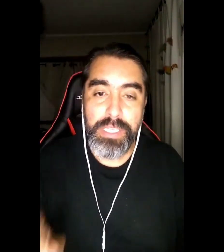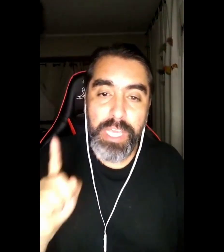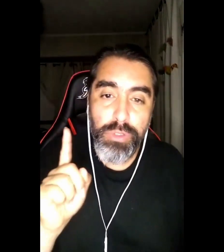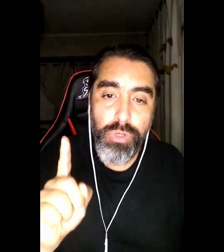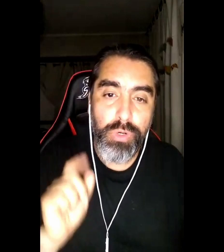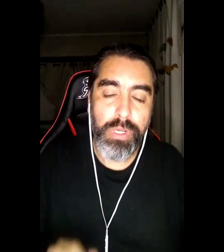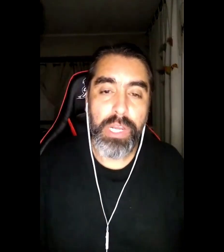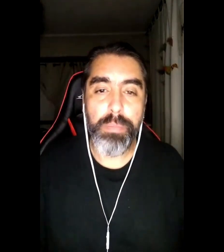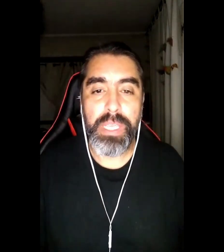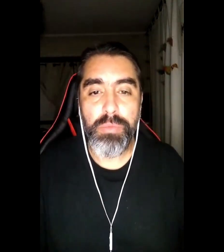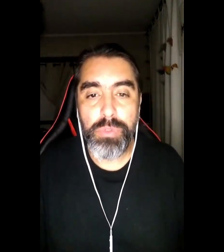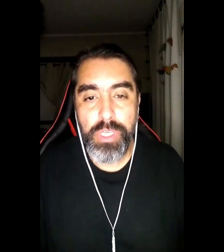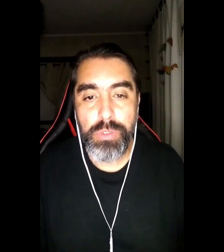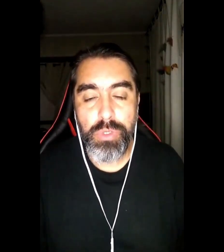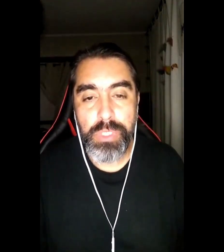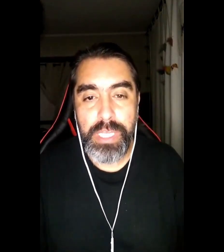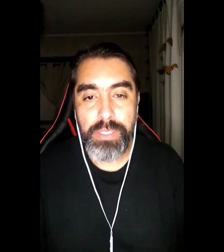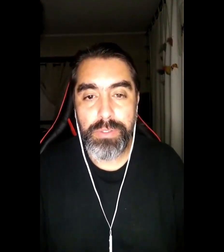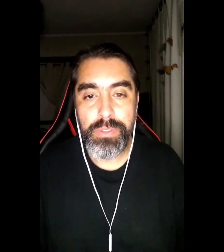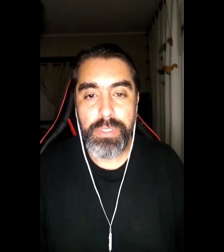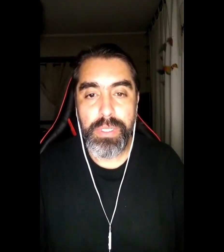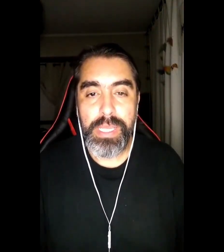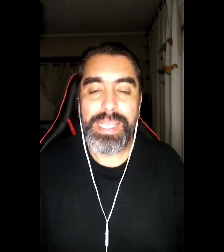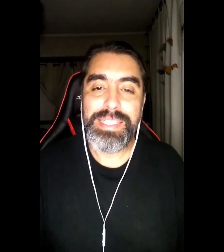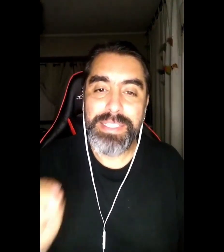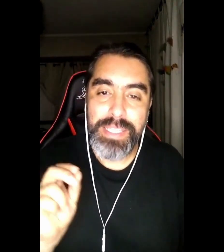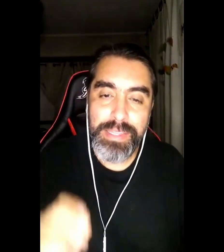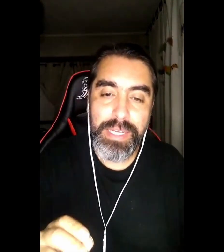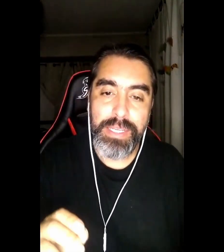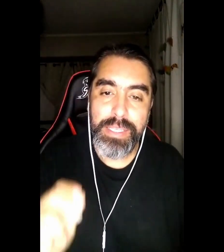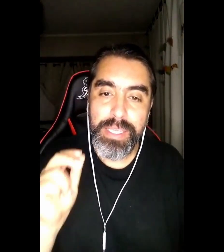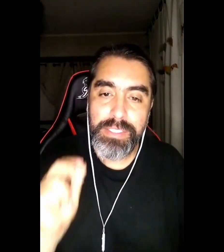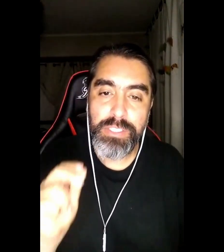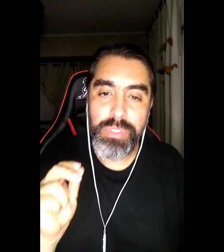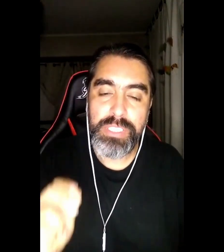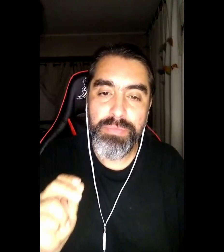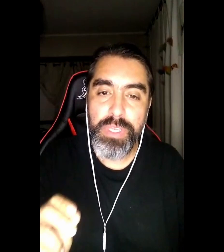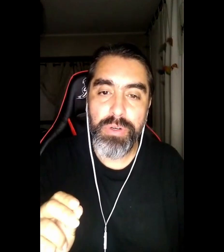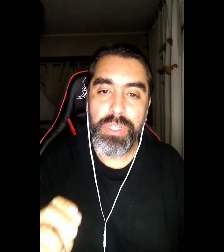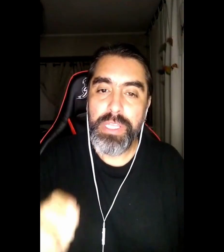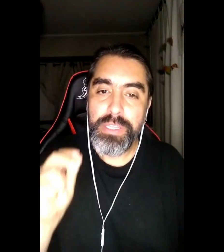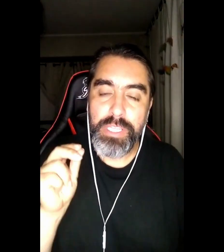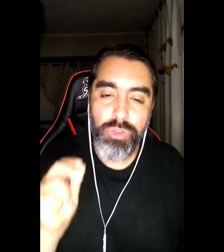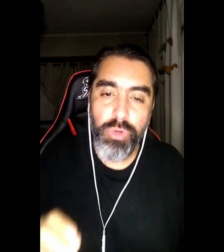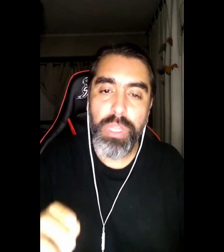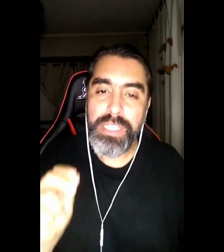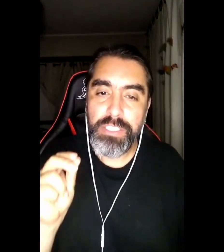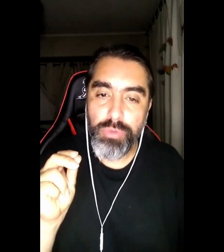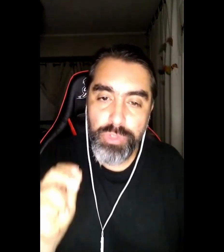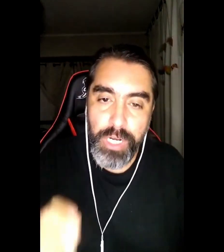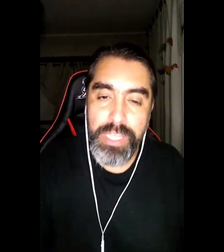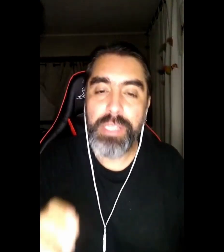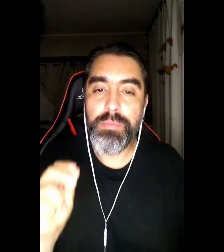culturales, ya no solo en los pequeños museos comunitarios. Es entender que este es un desafío de toda